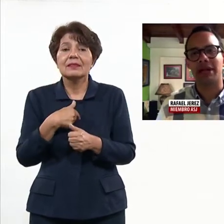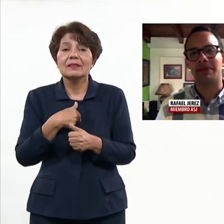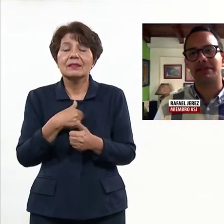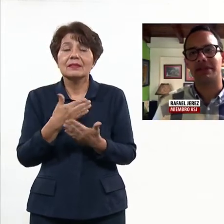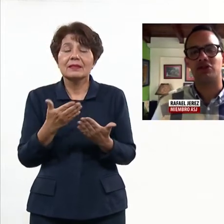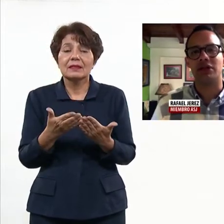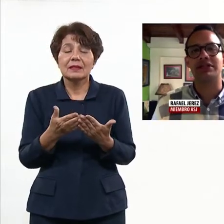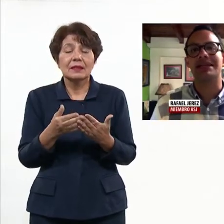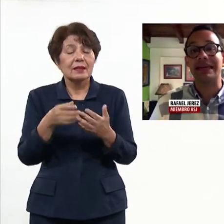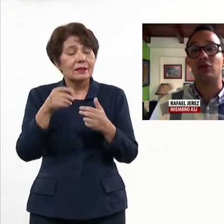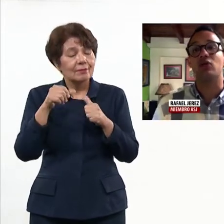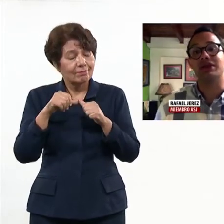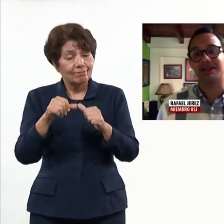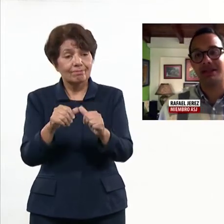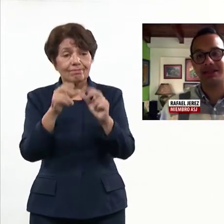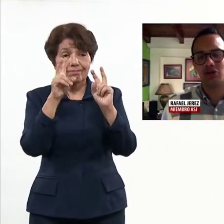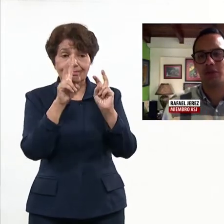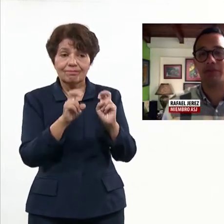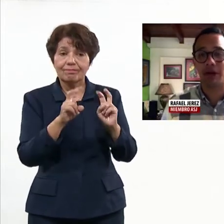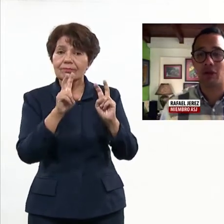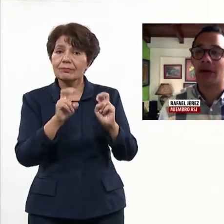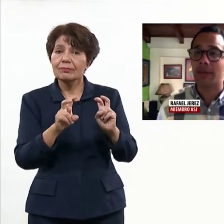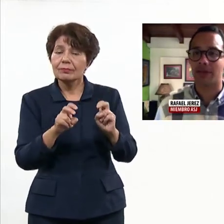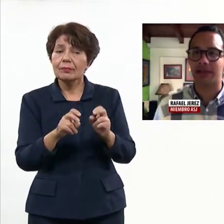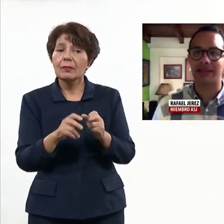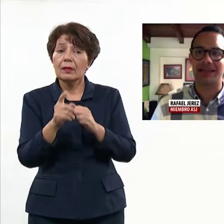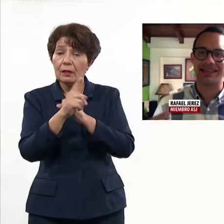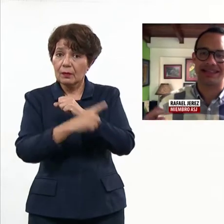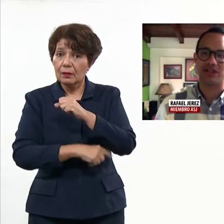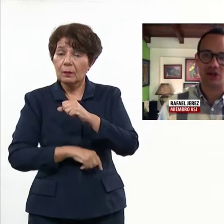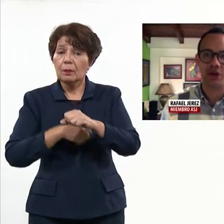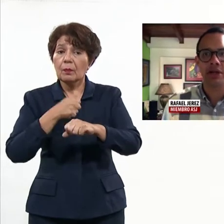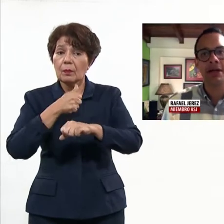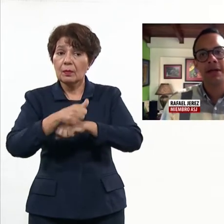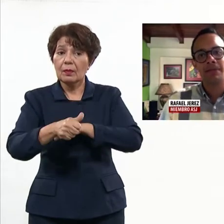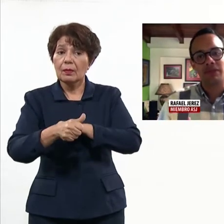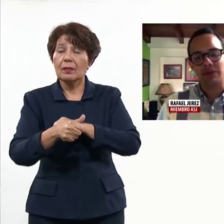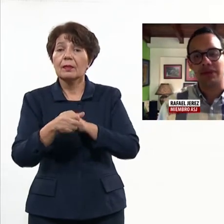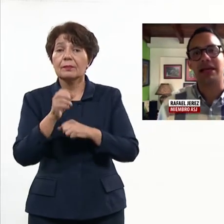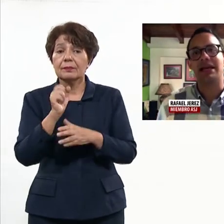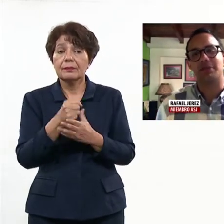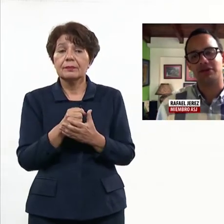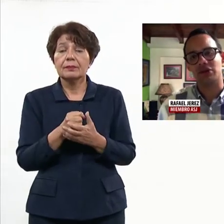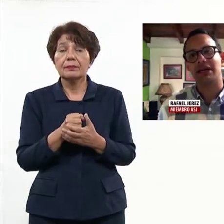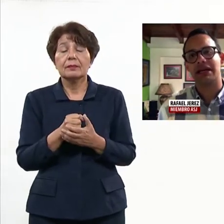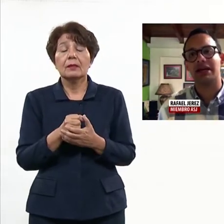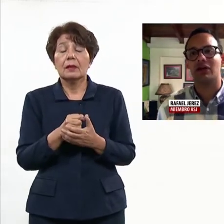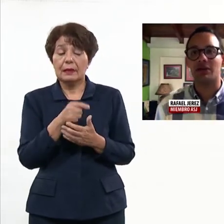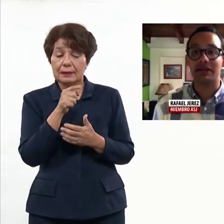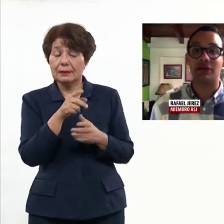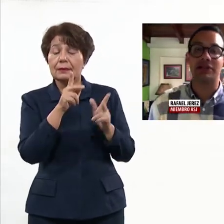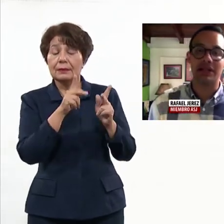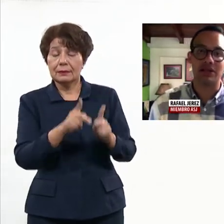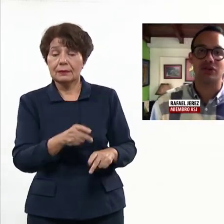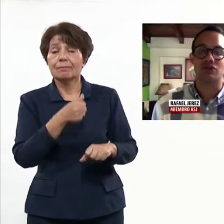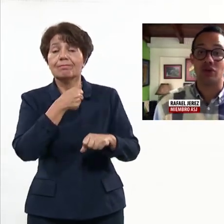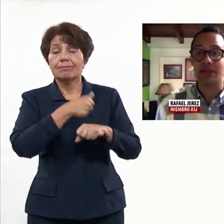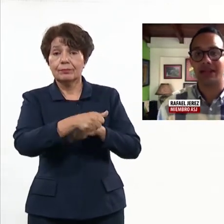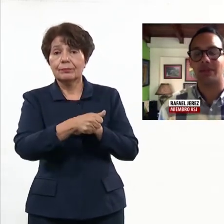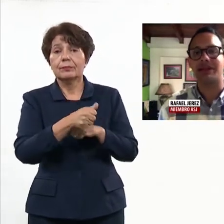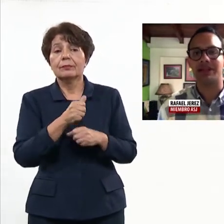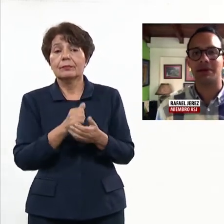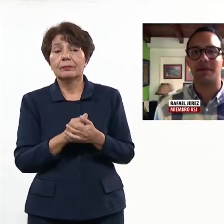con las investigaciones y judicialización pero más de sanción de las personas que cometieron delitos